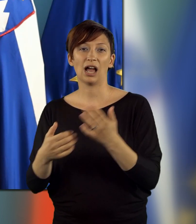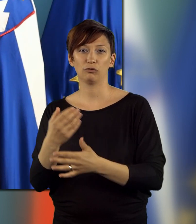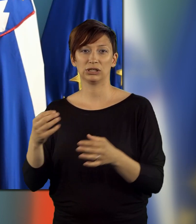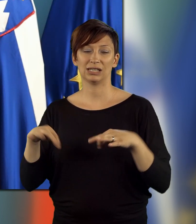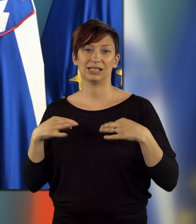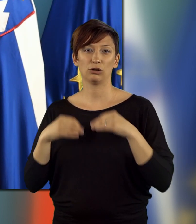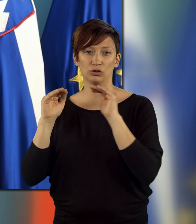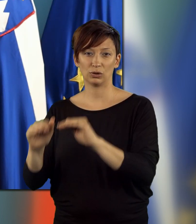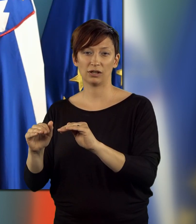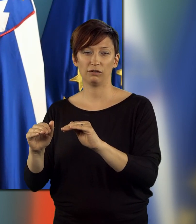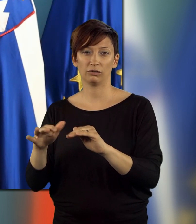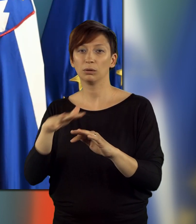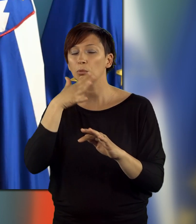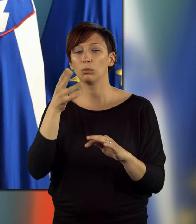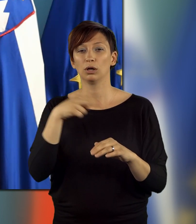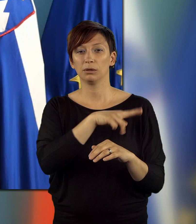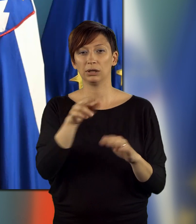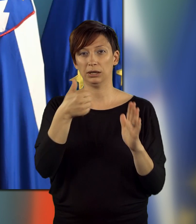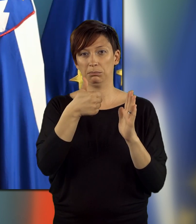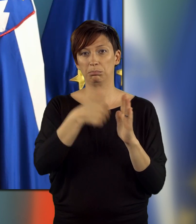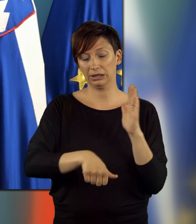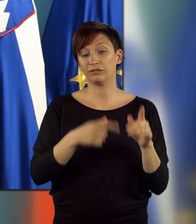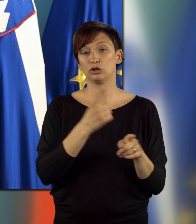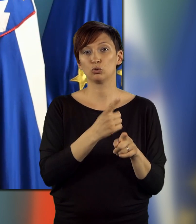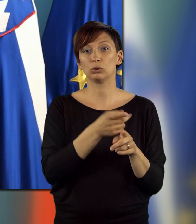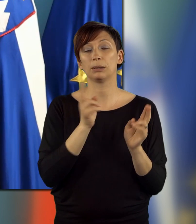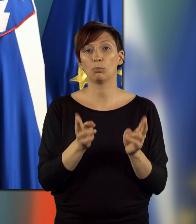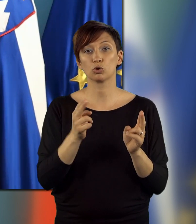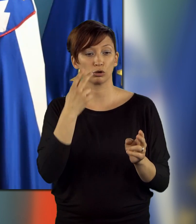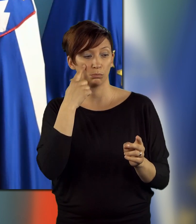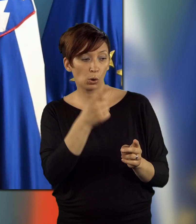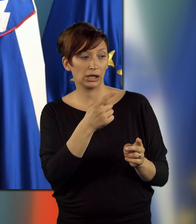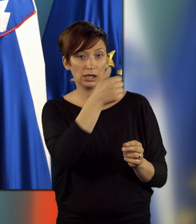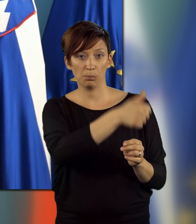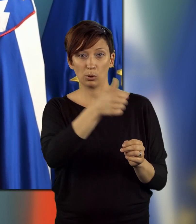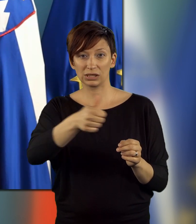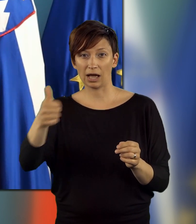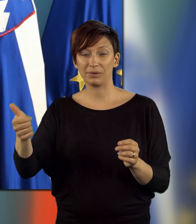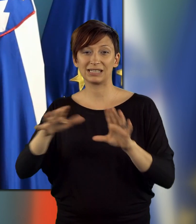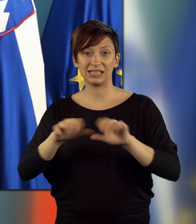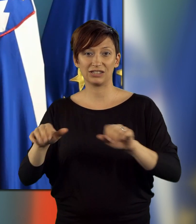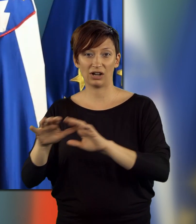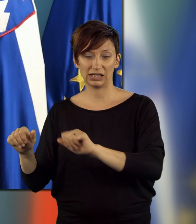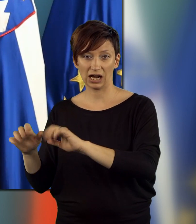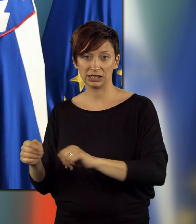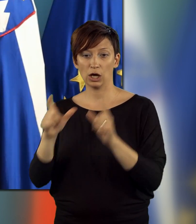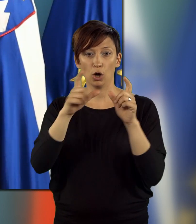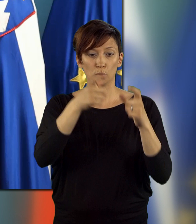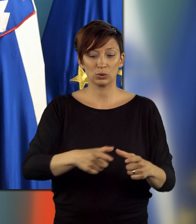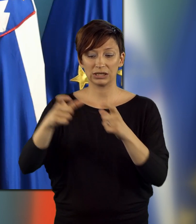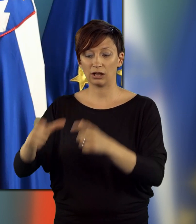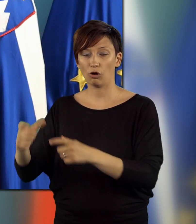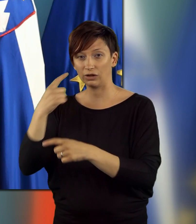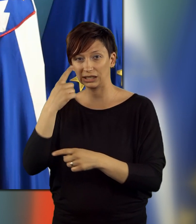zdravstveno zavarovanje. Tako da bomo imeli prvič tudi možnost pogledati posamezne izvajalce, ustanove glede